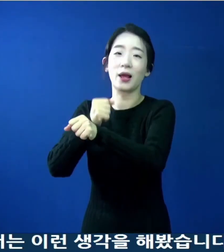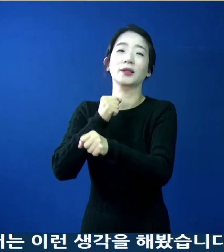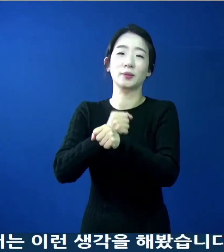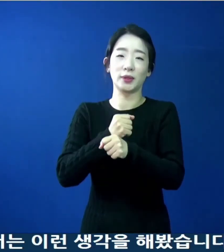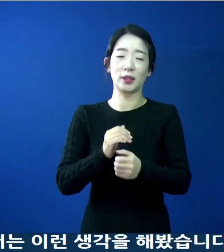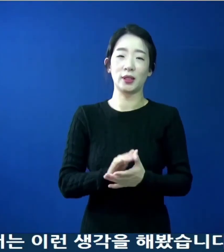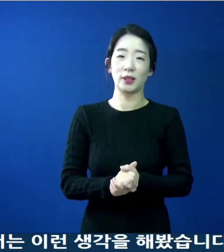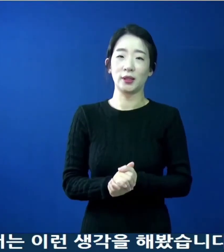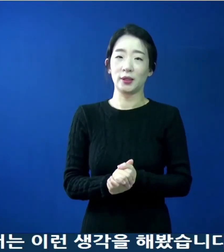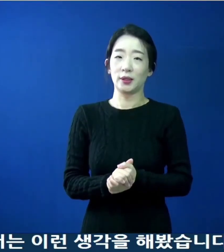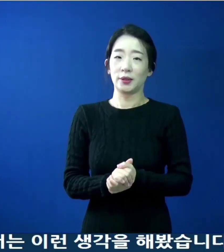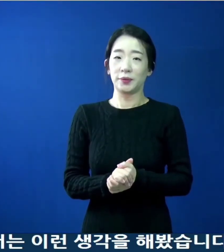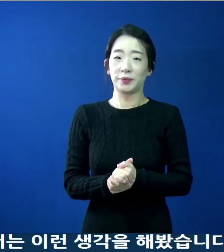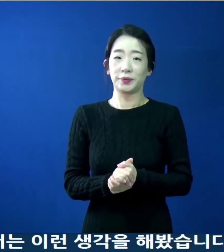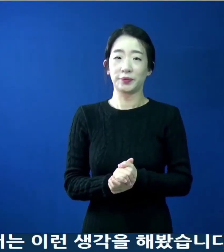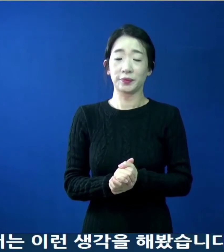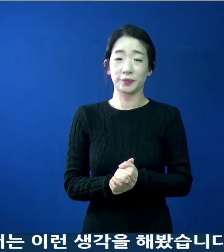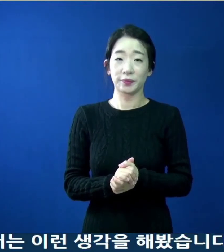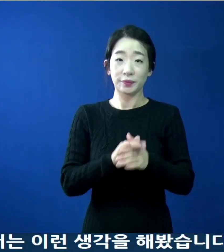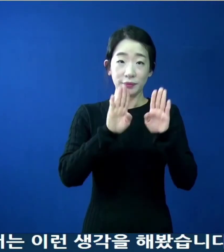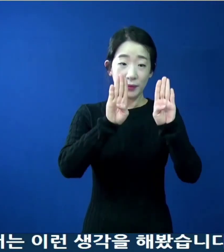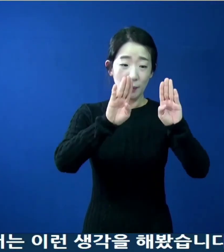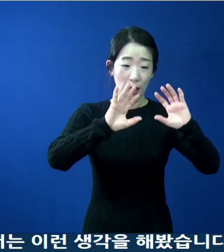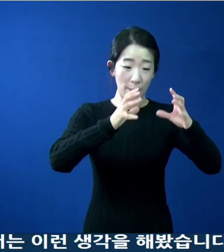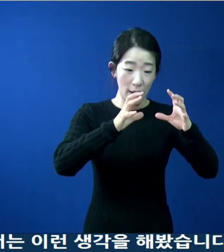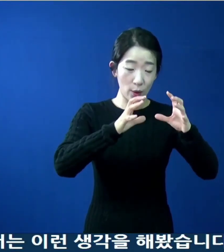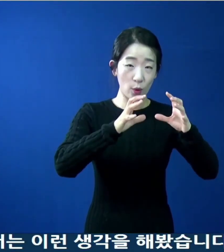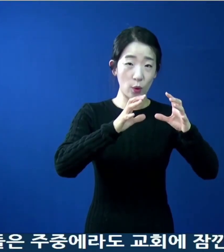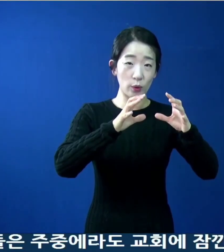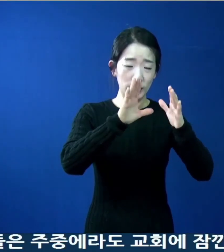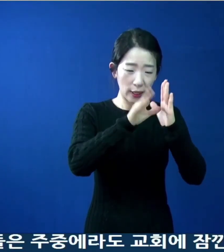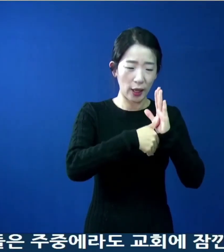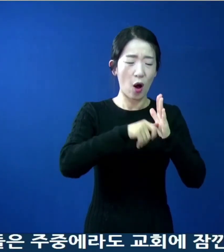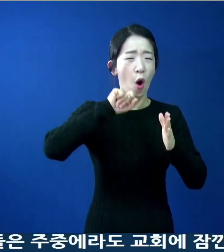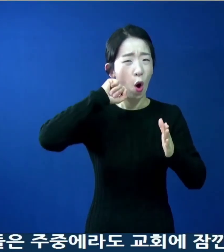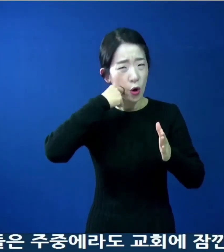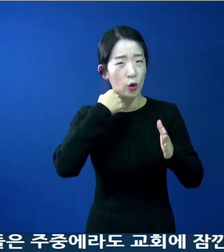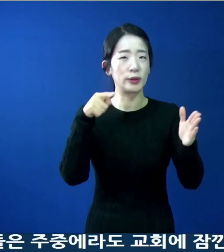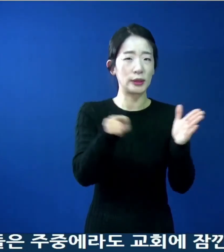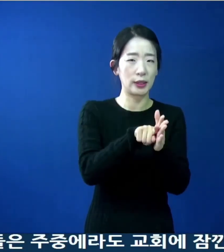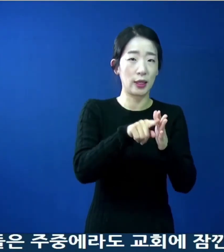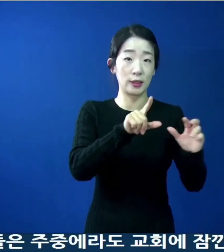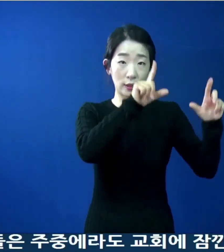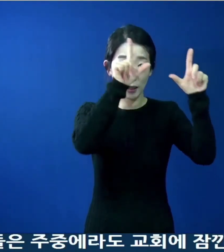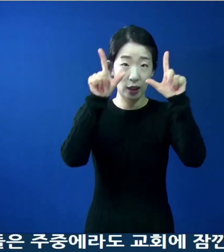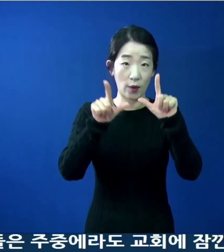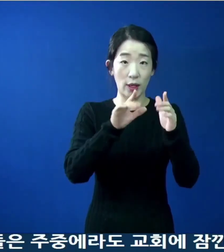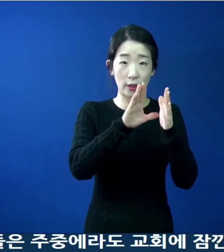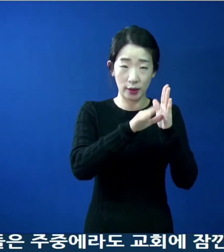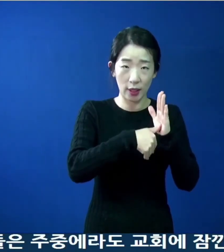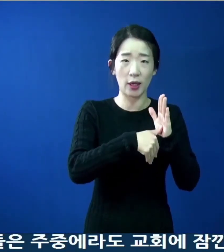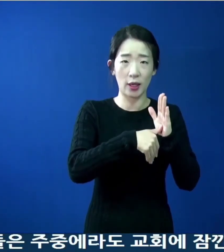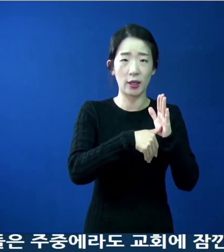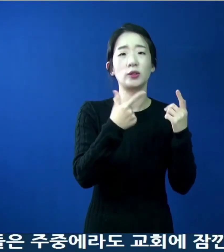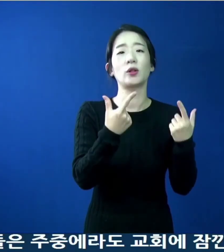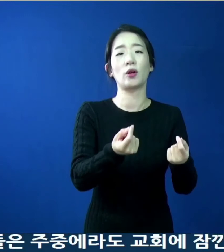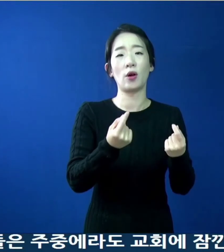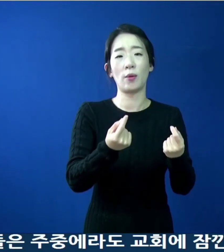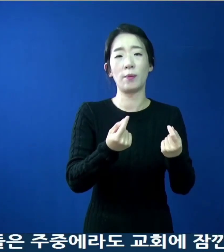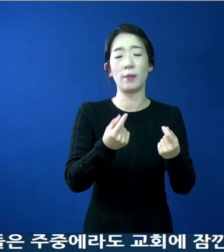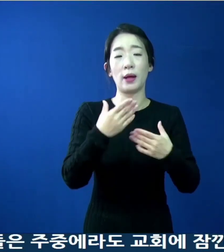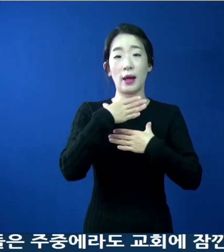바벨론 포로기에 가장 신앙생활을 하기 어려운 시대 가운데 이스라엘 백성들은 두 가지를 붙들었습니다.